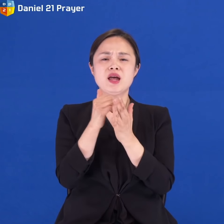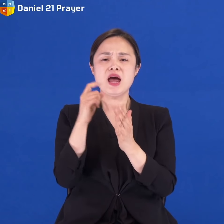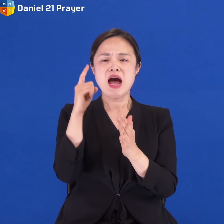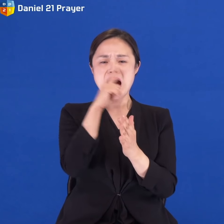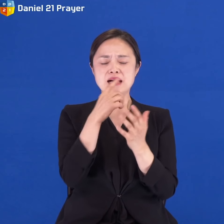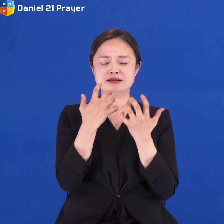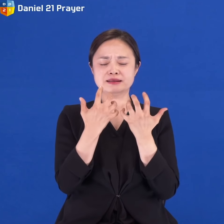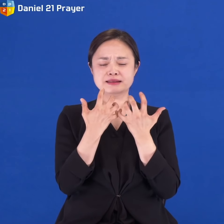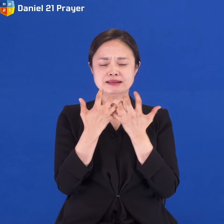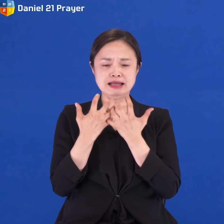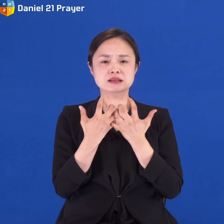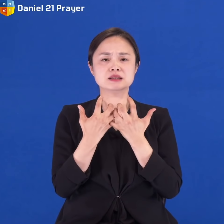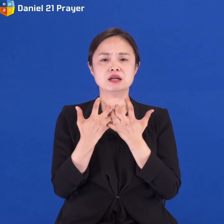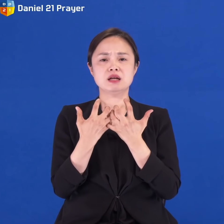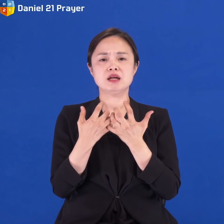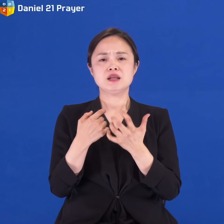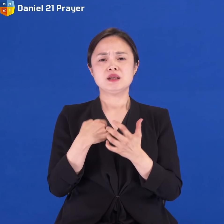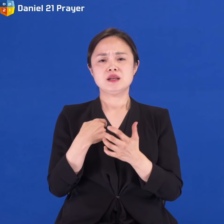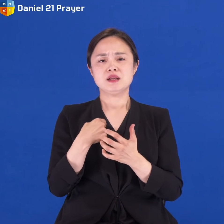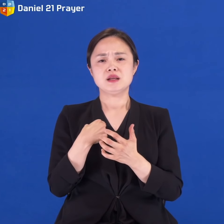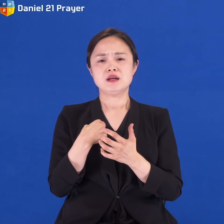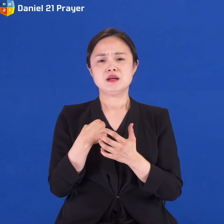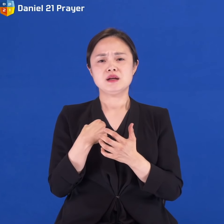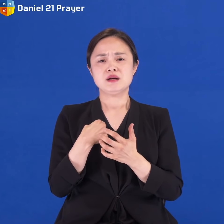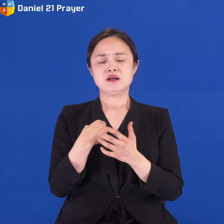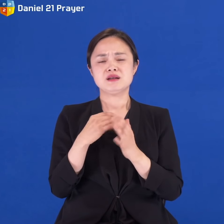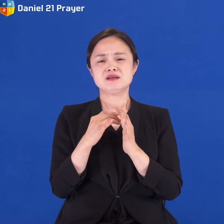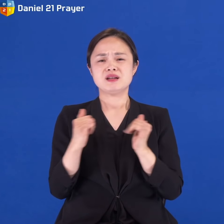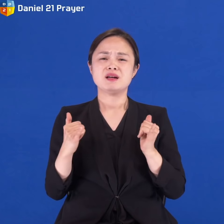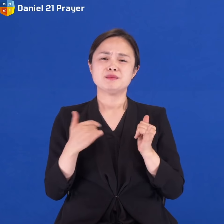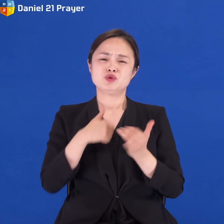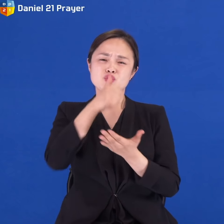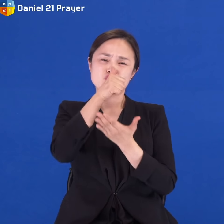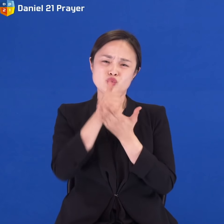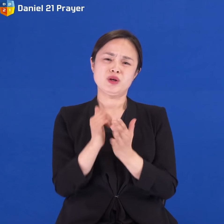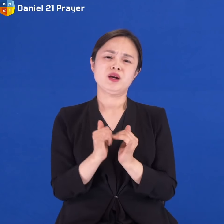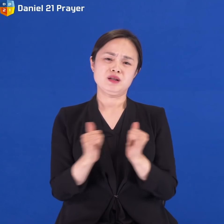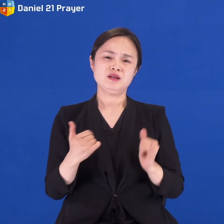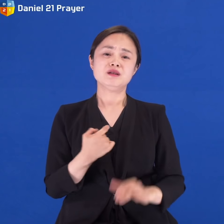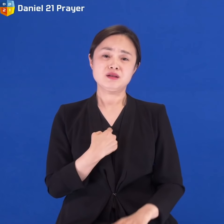그런 허접한 인간이었습니다.